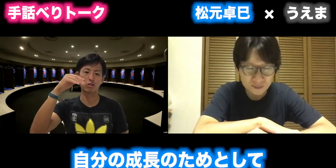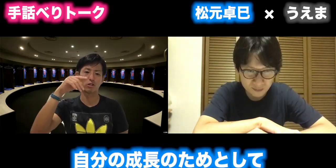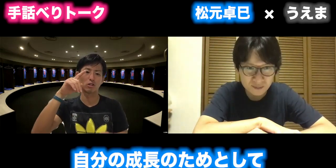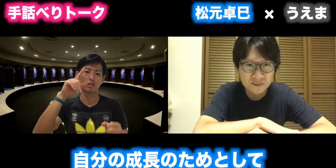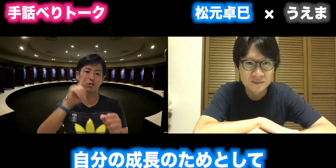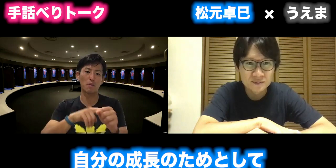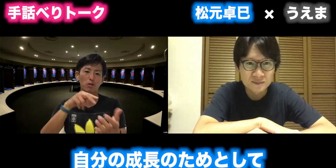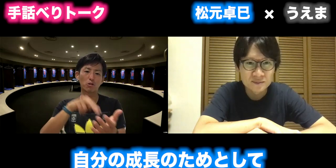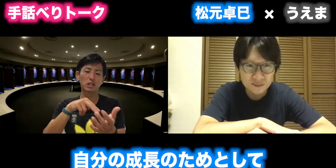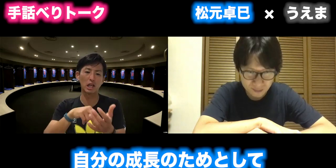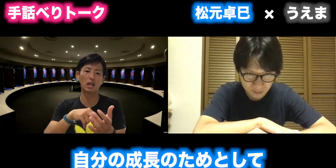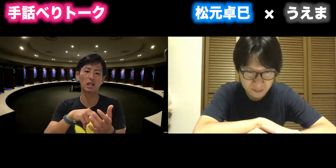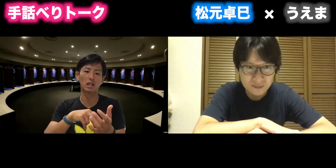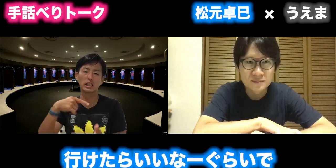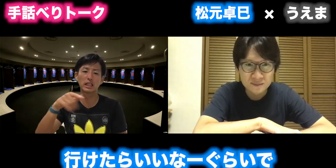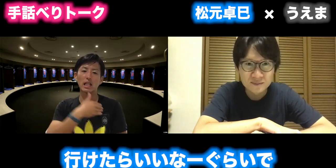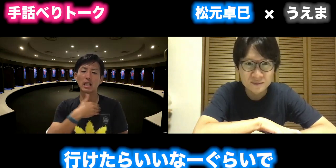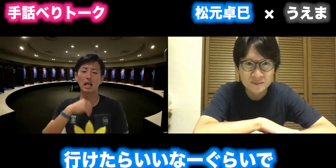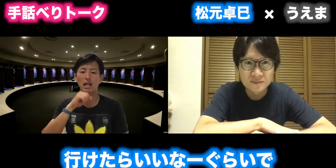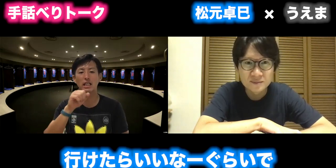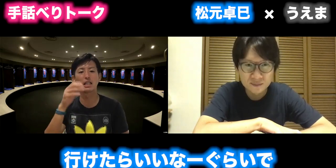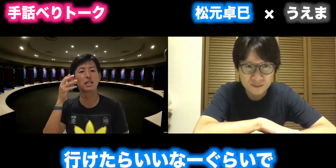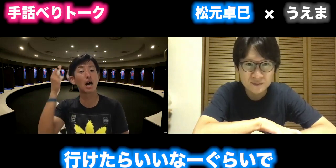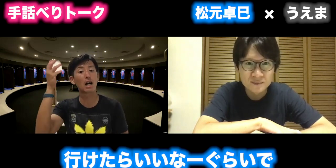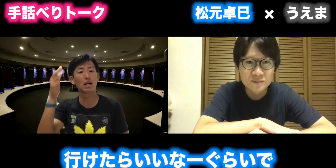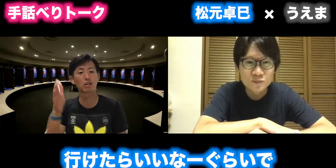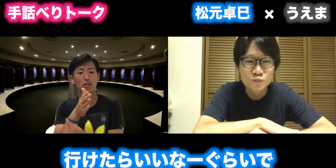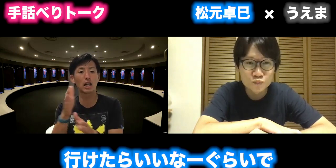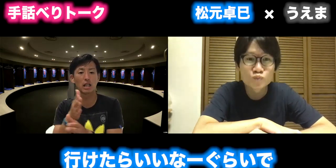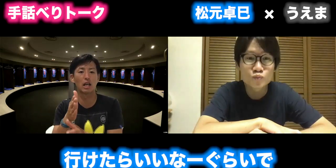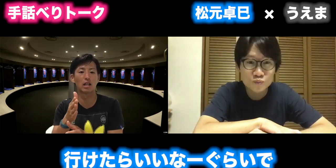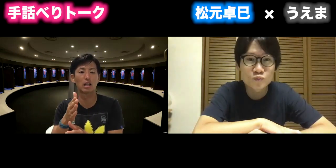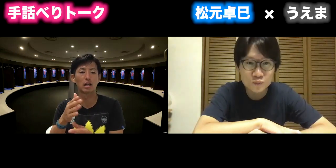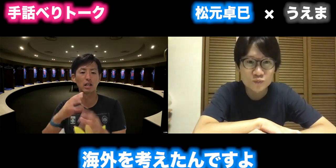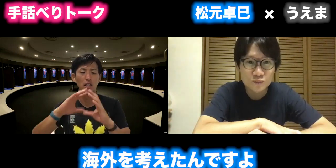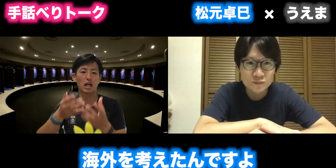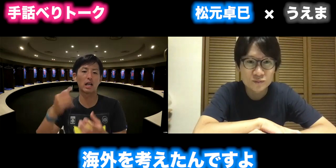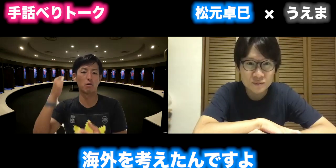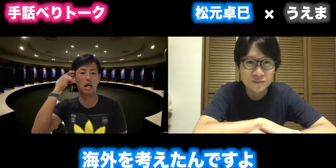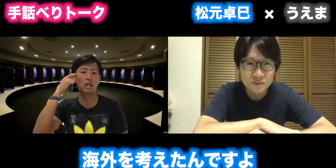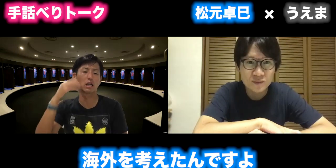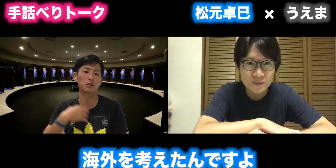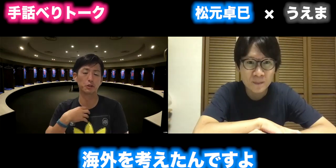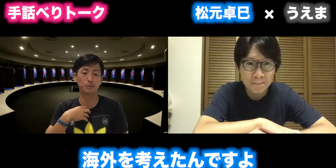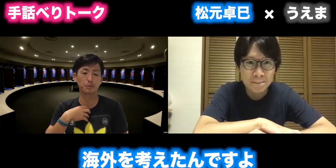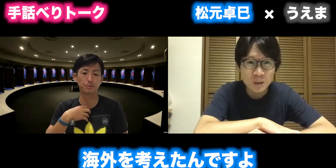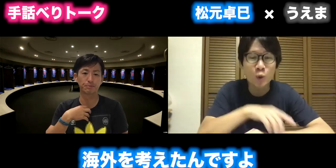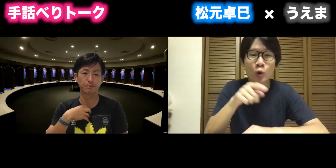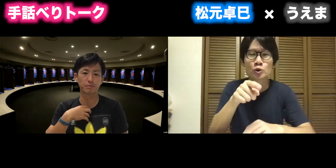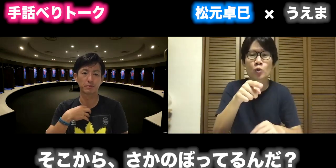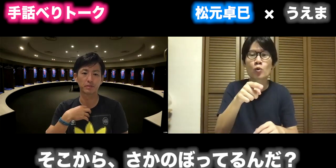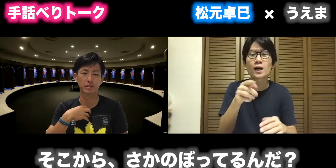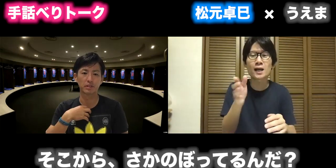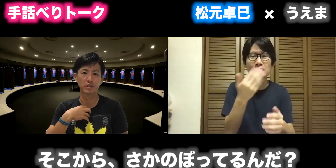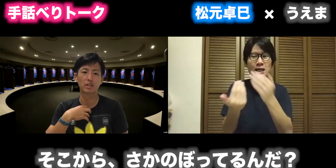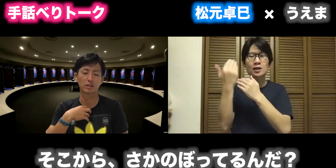のためとしていけたらいいなぁぐらいデー海外を考えたんですよもう